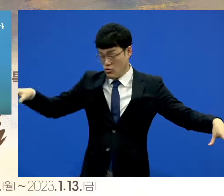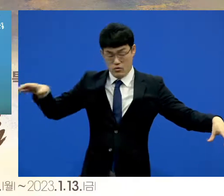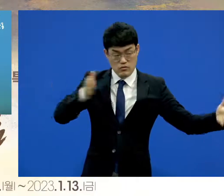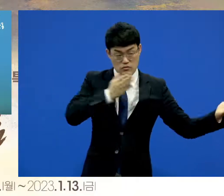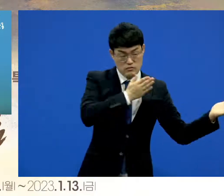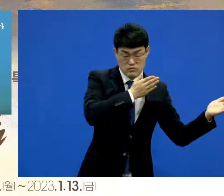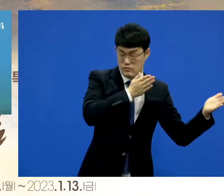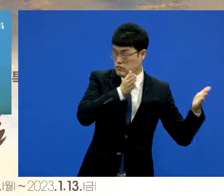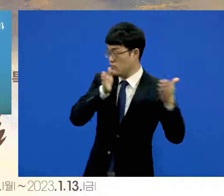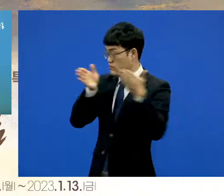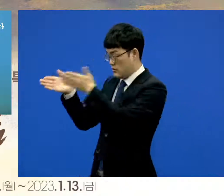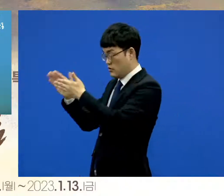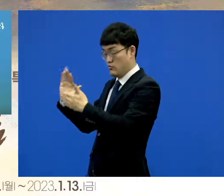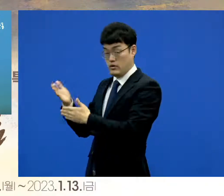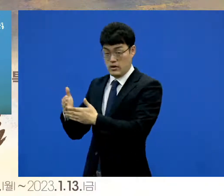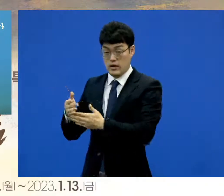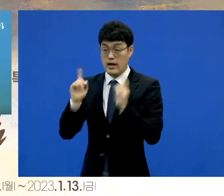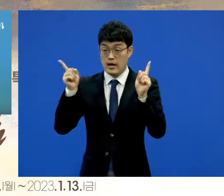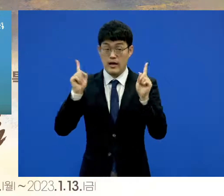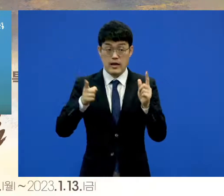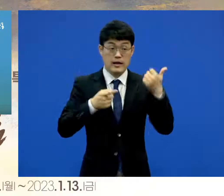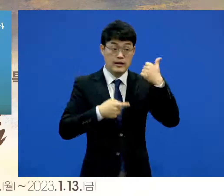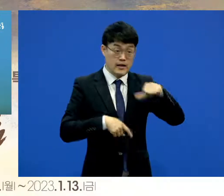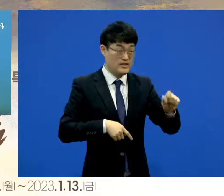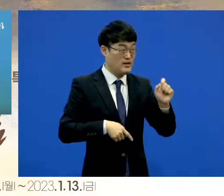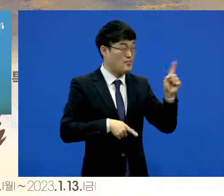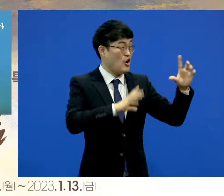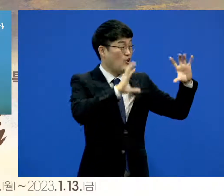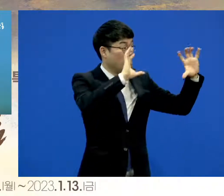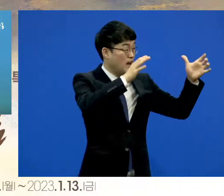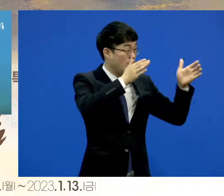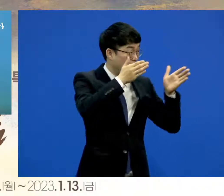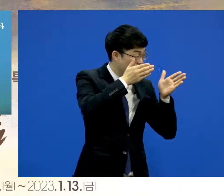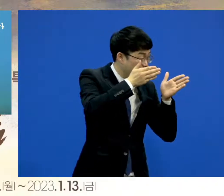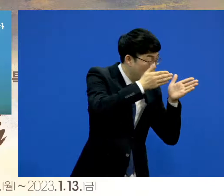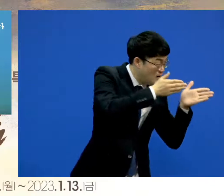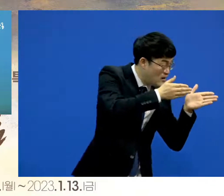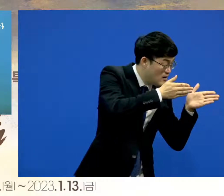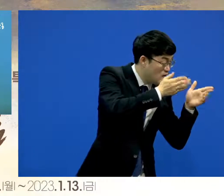먼 나라로부터 아버지 집으로 방향을 틀었습니다.